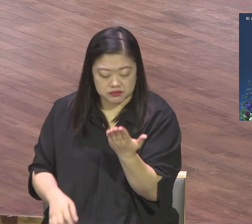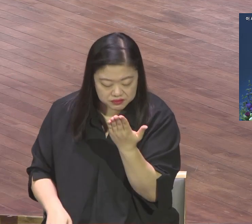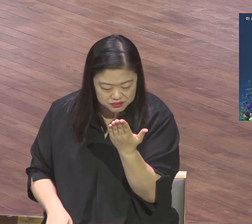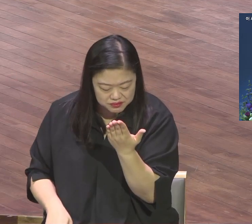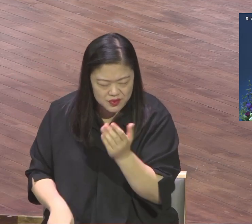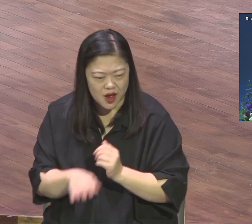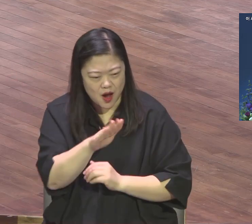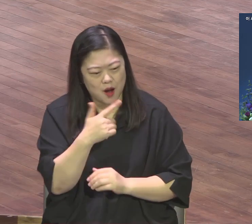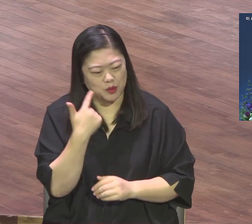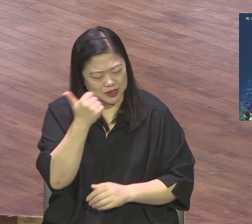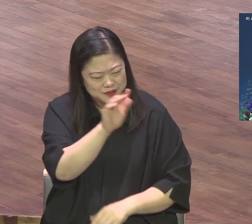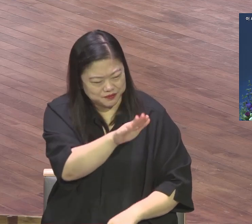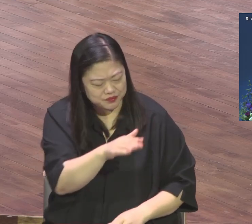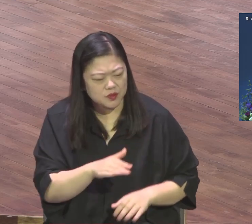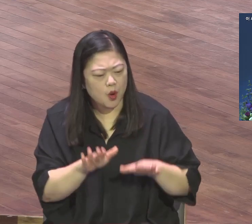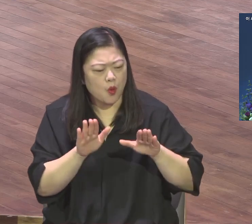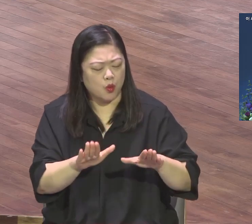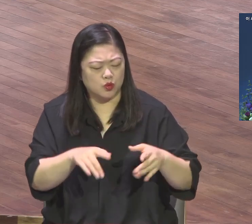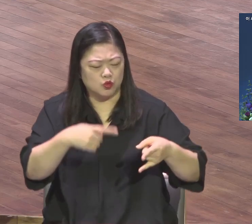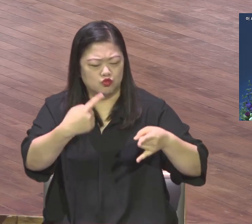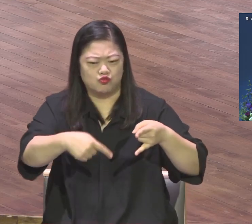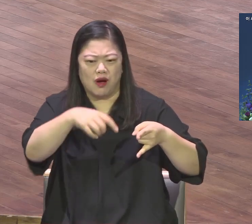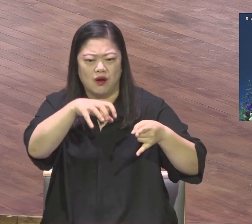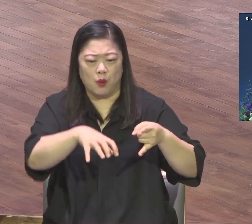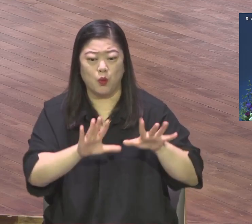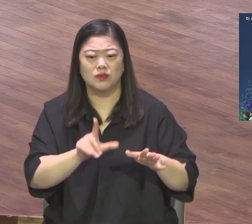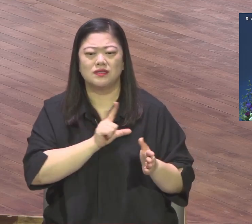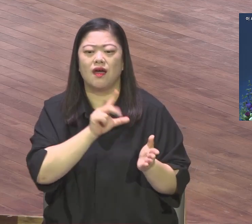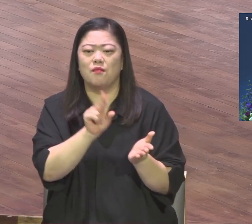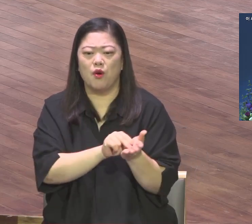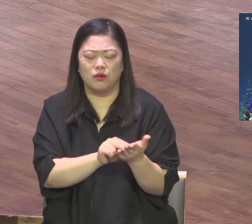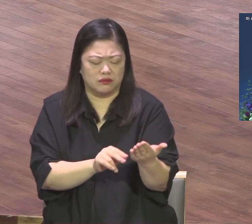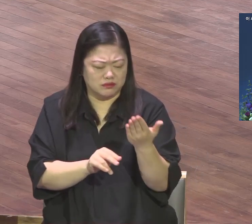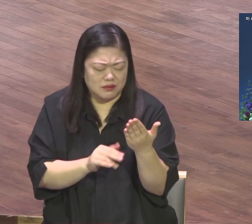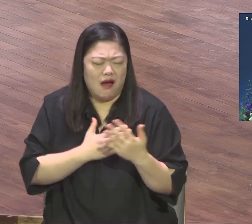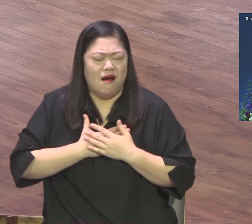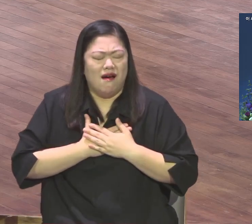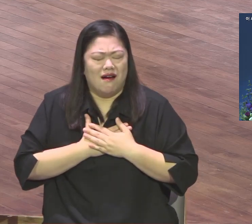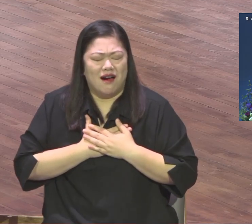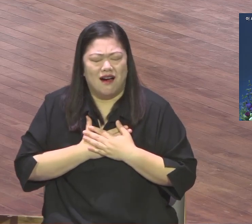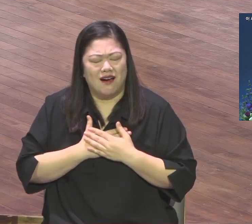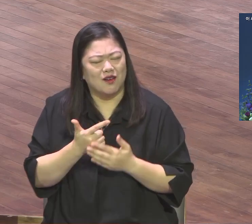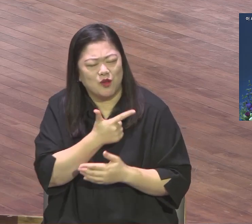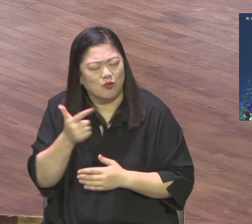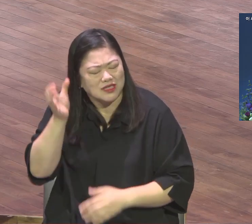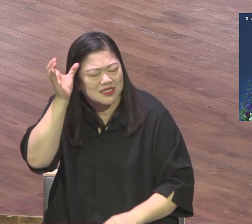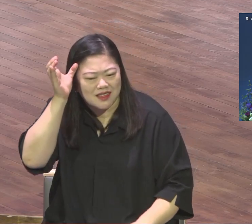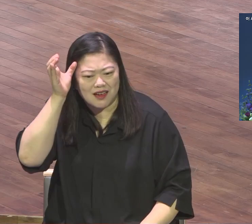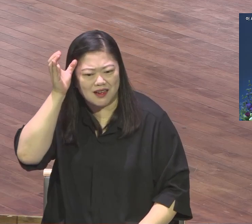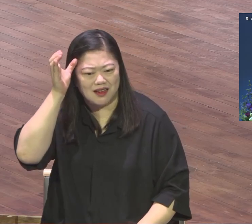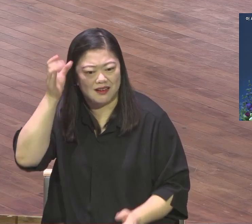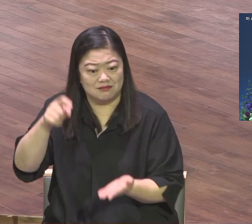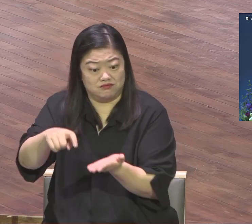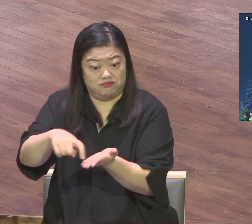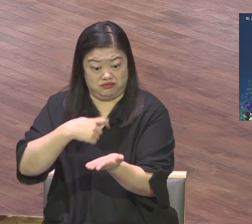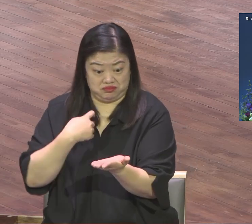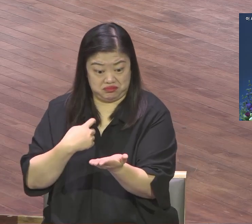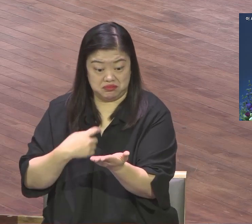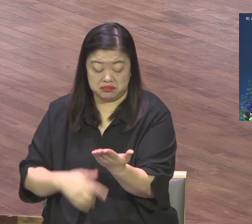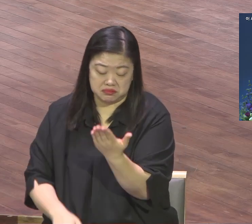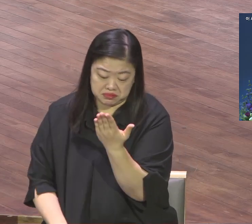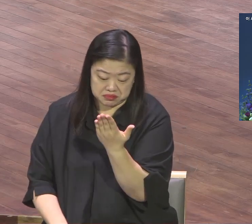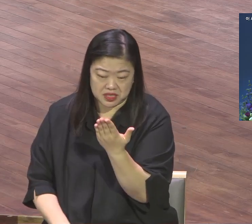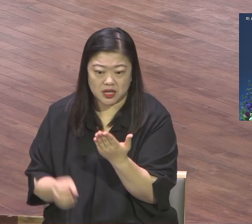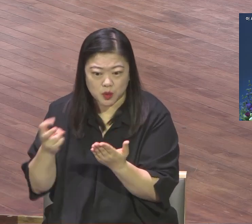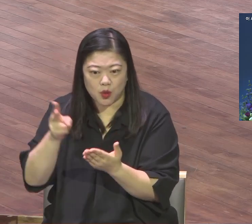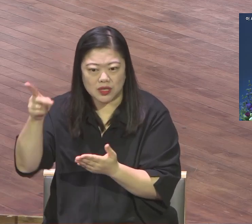이 두란노스원 이 대학생들 다 대학 사역을 하면서 말이요 그걸 하면서 또 이